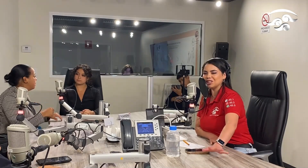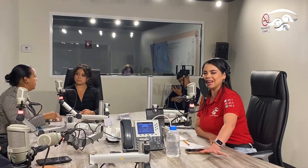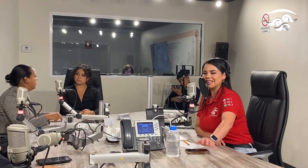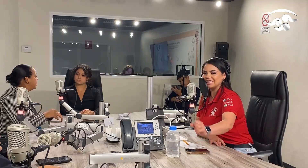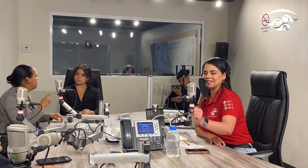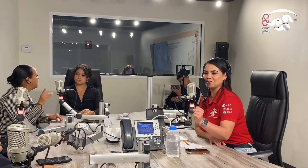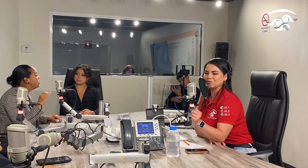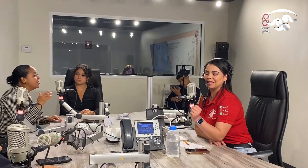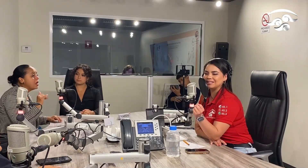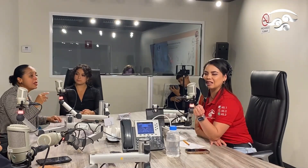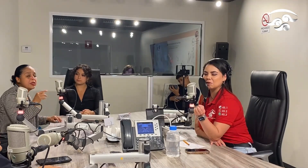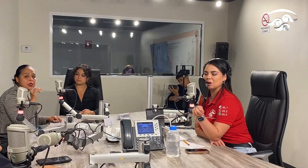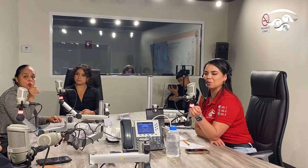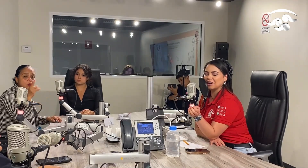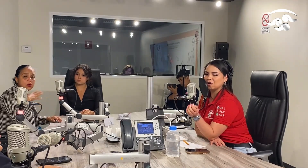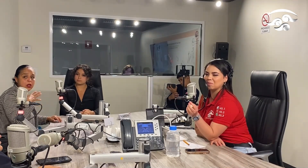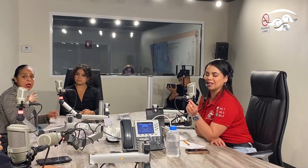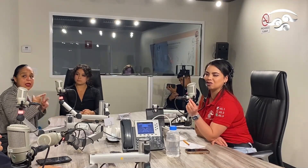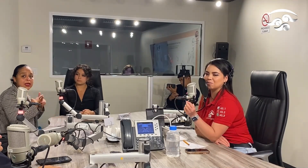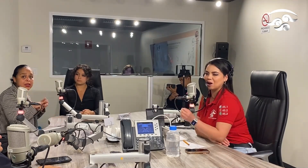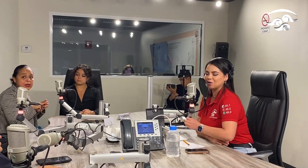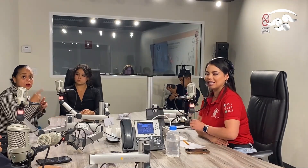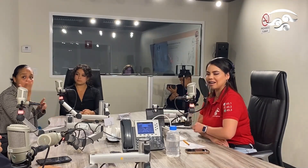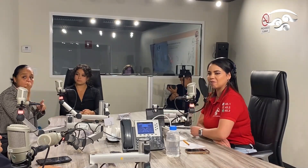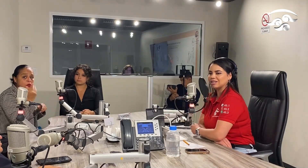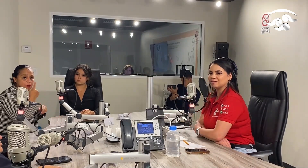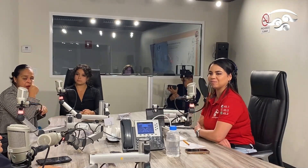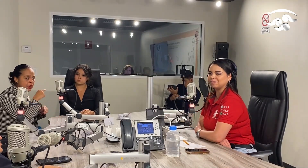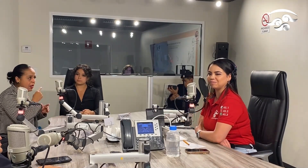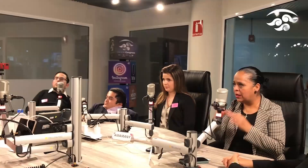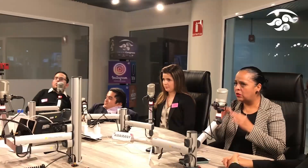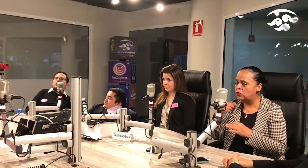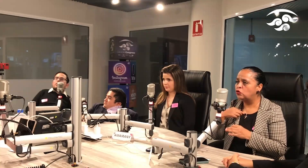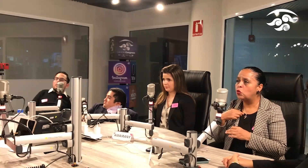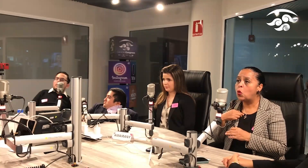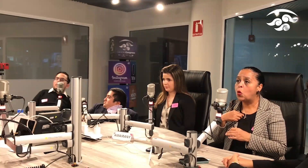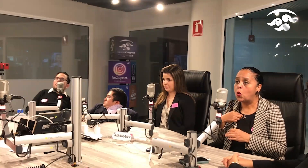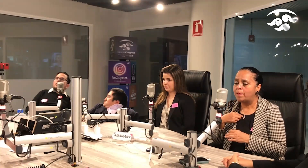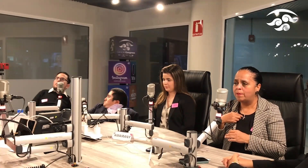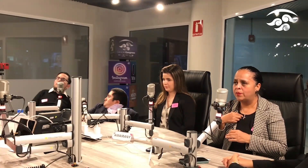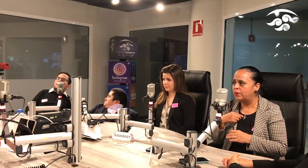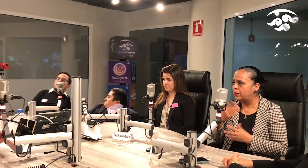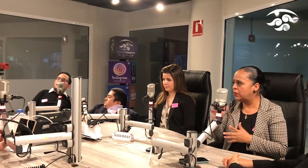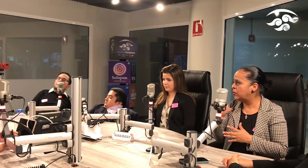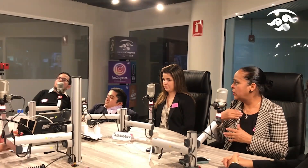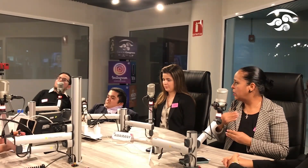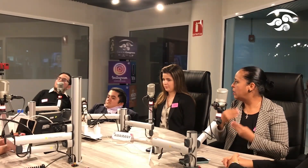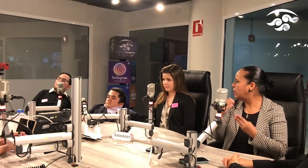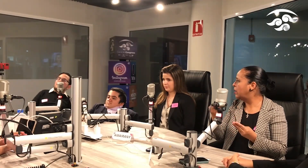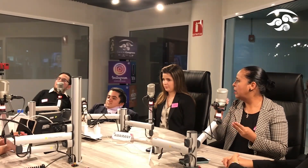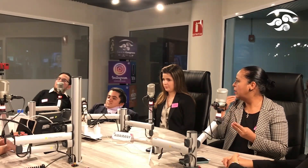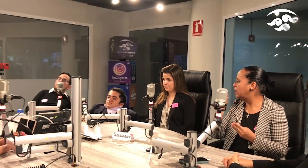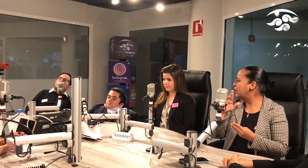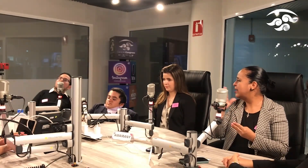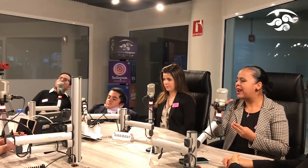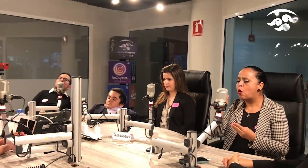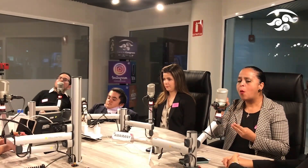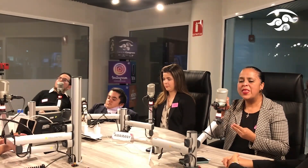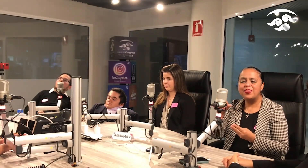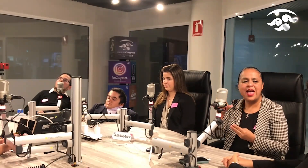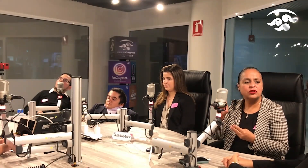¿Tú, Shikani, tienes alguna iniciativa, alguna recomendación para los legisladores? Bueno, yo creo que no tanto iniciativas como